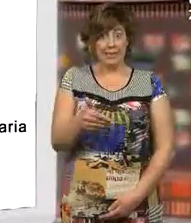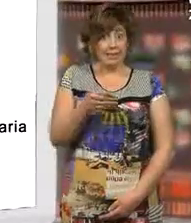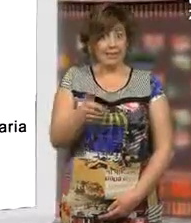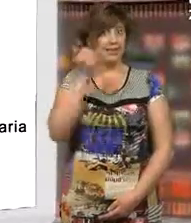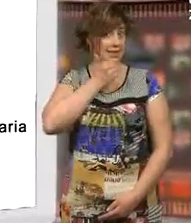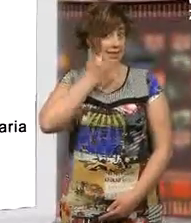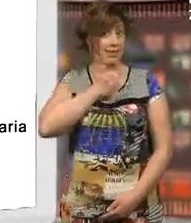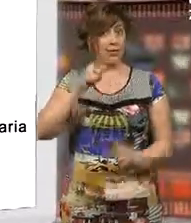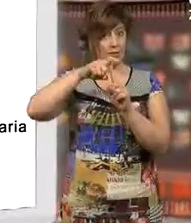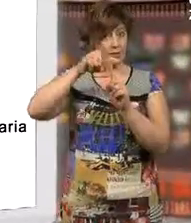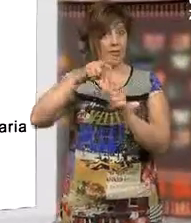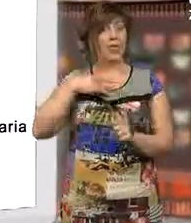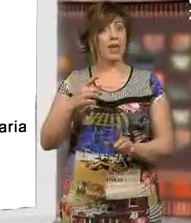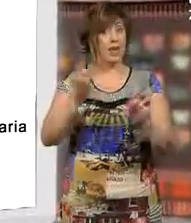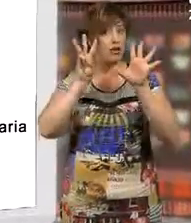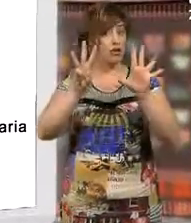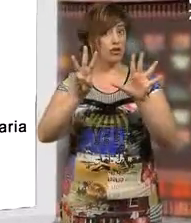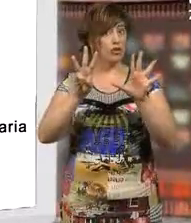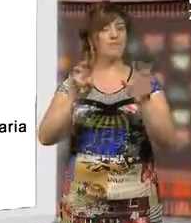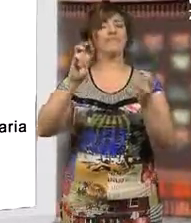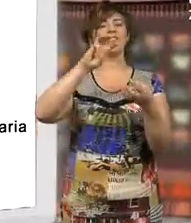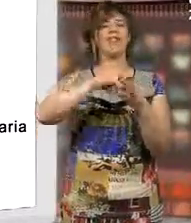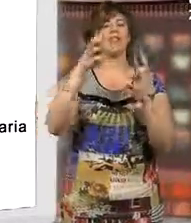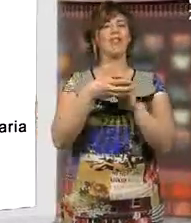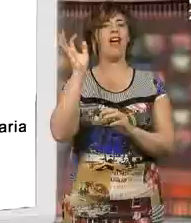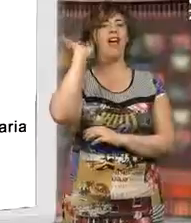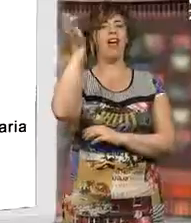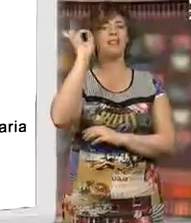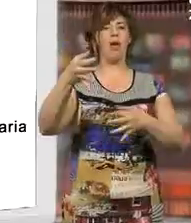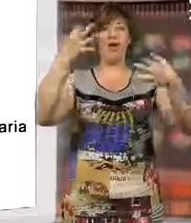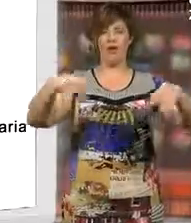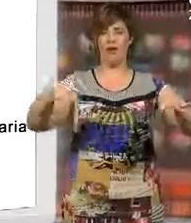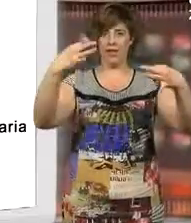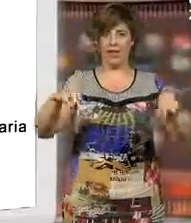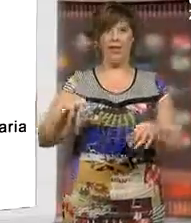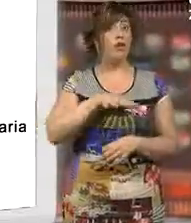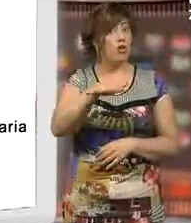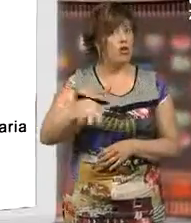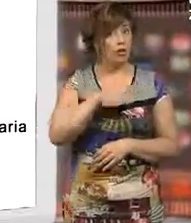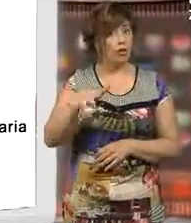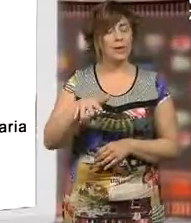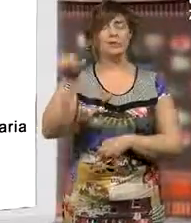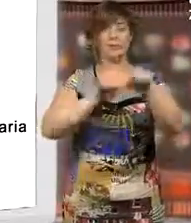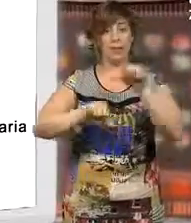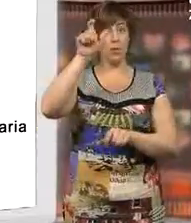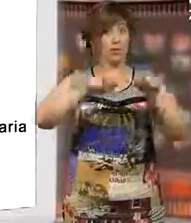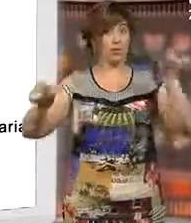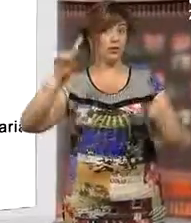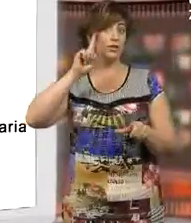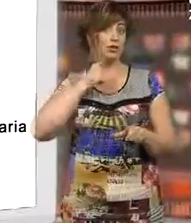El próximo sábado 8 de mayo, Euskal Gorrak celebrará Asamblea General Ordinaria en el Salón de Actos de la Asociación de Personas